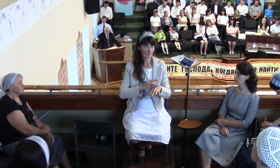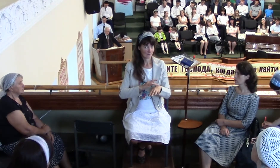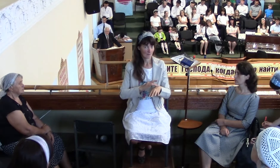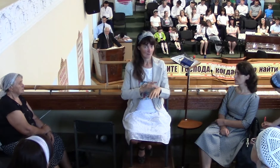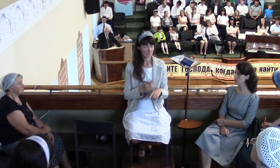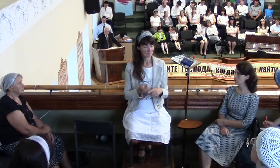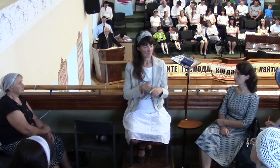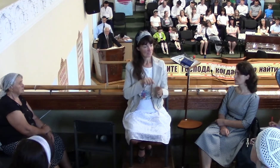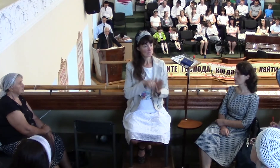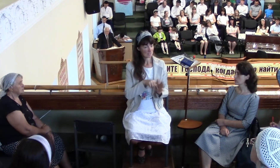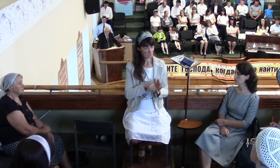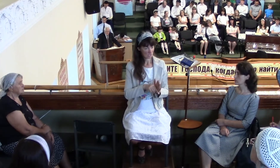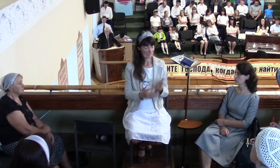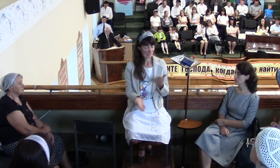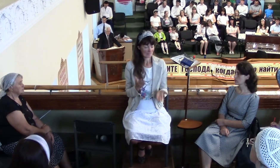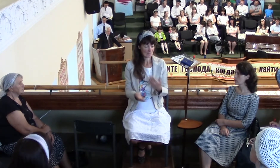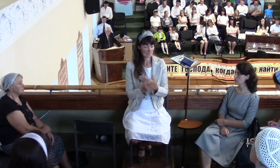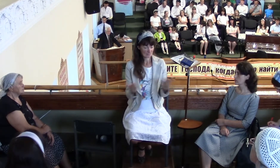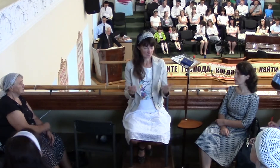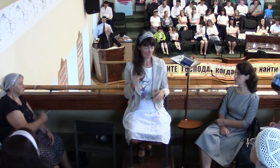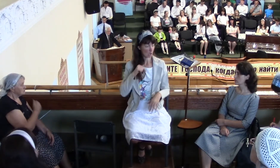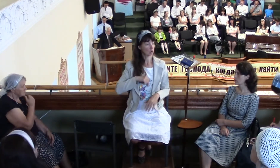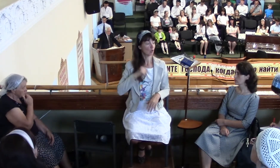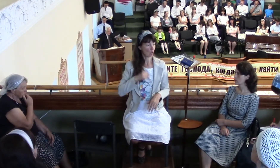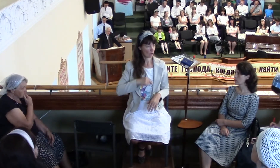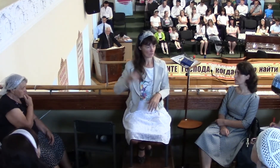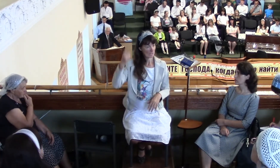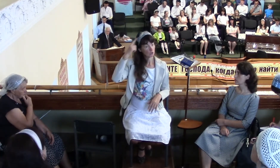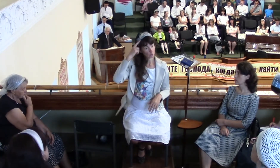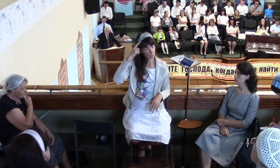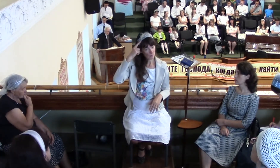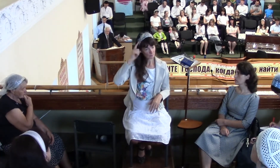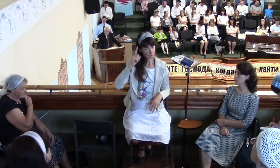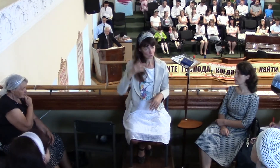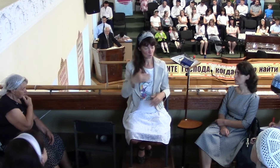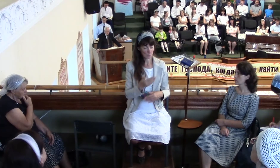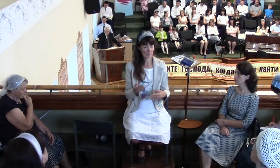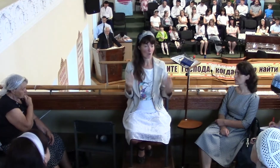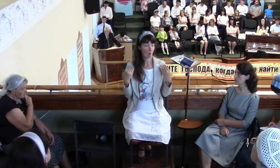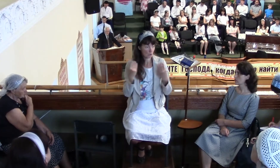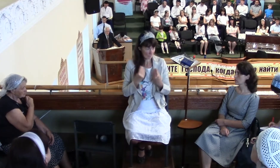То есть, если мы духовно считаем себя одетыми, чтобы не оказаться нагими.